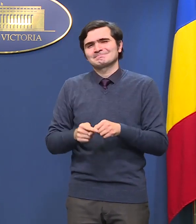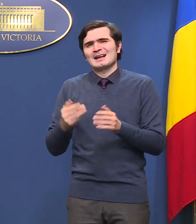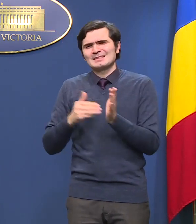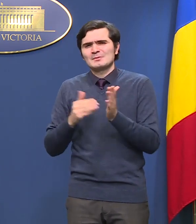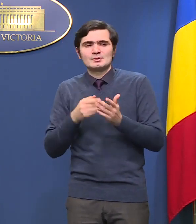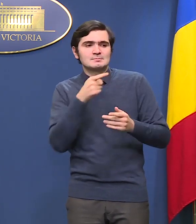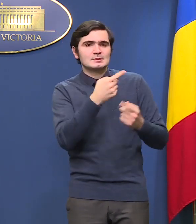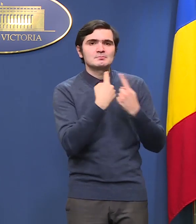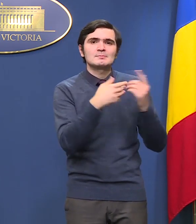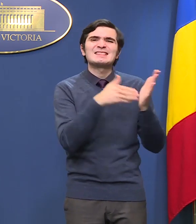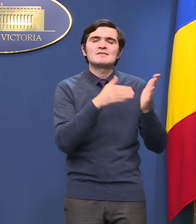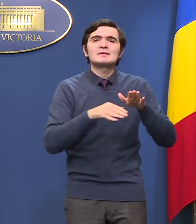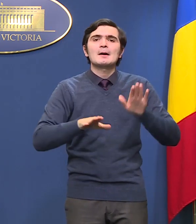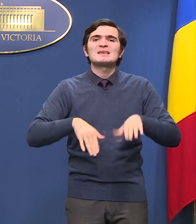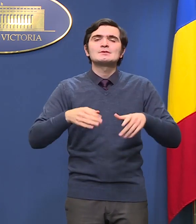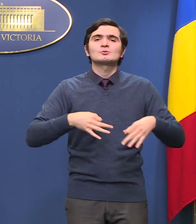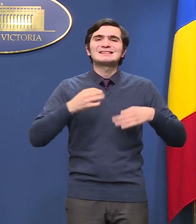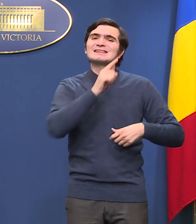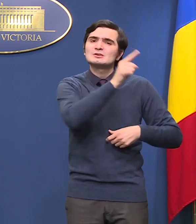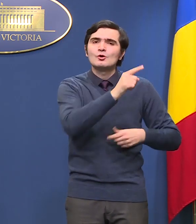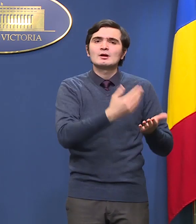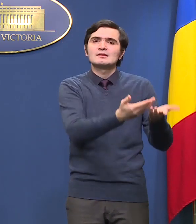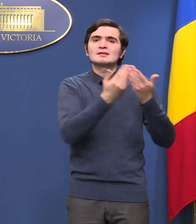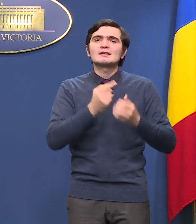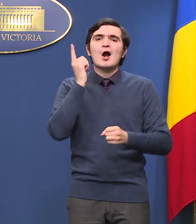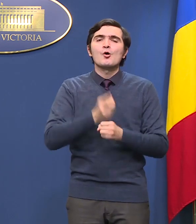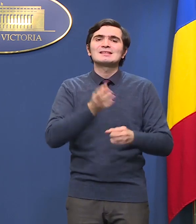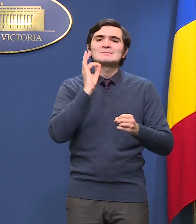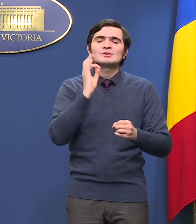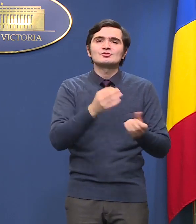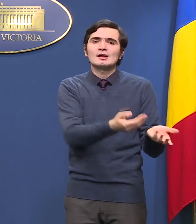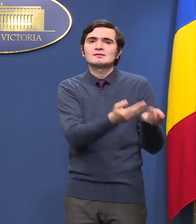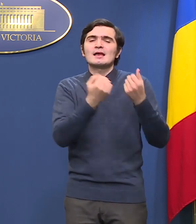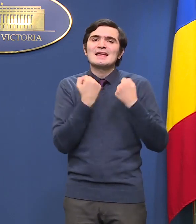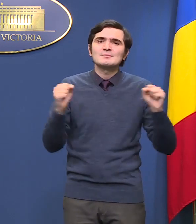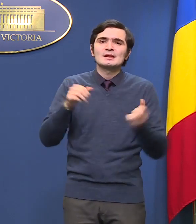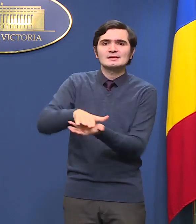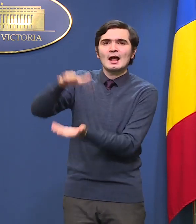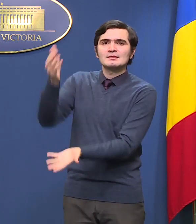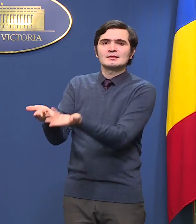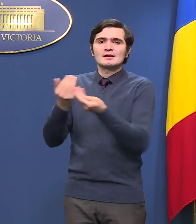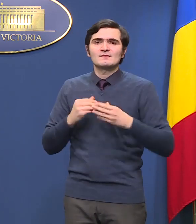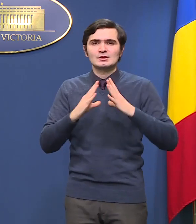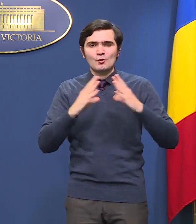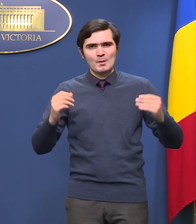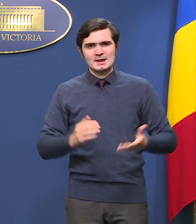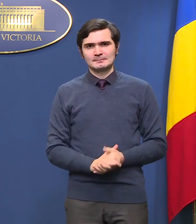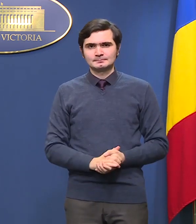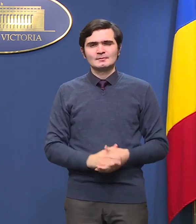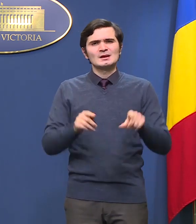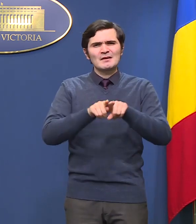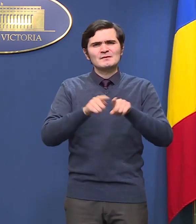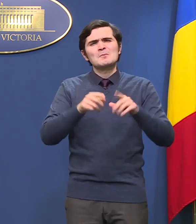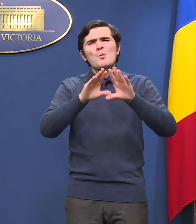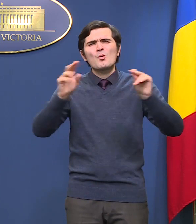Ministrul Sănătății ca să emită un ordin special ca să elibereze cantitatea care să fie livrată pentru România. De asemenea, avem din foarte multe țări